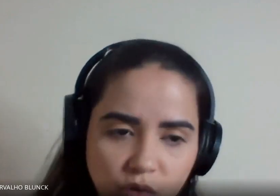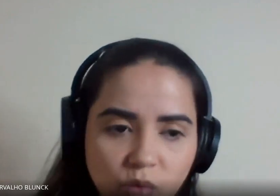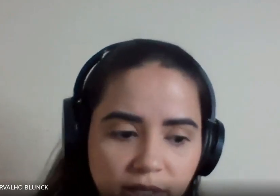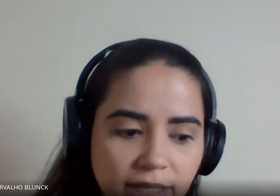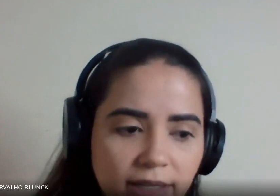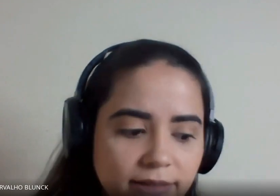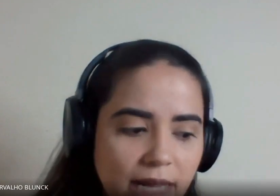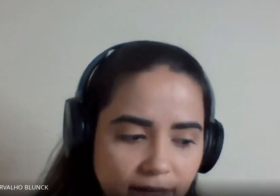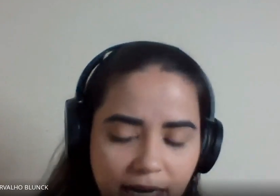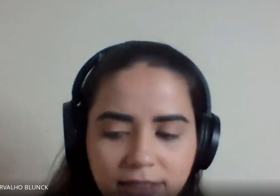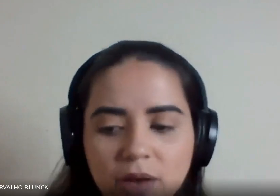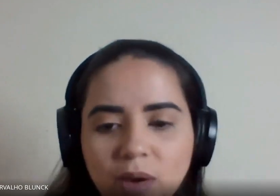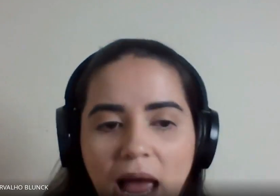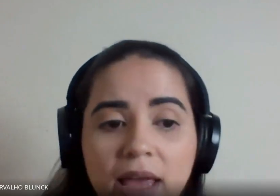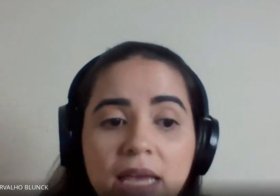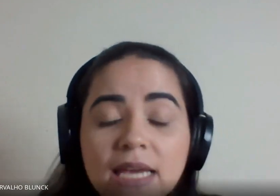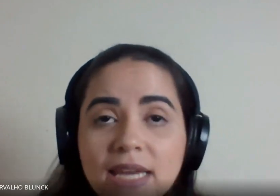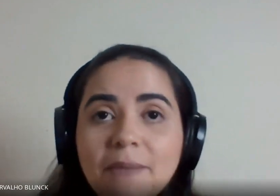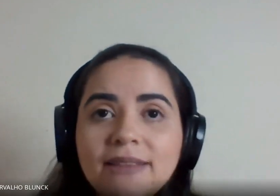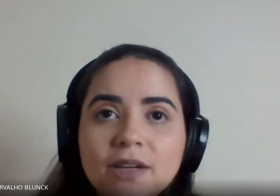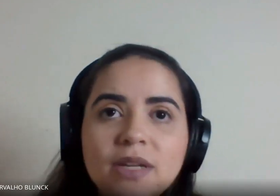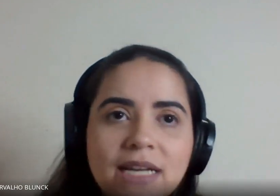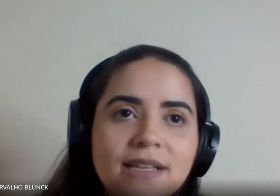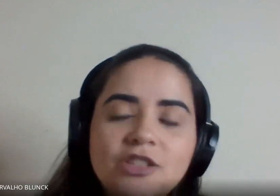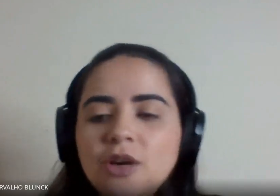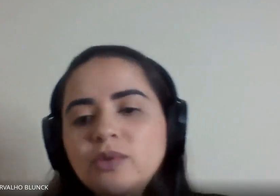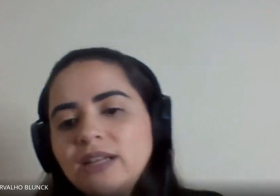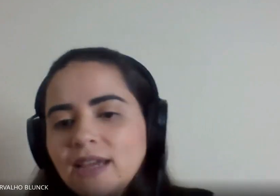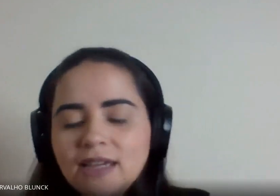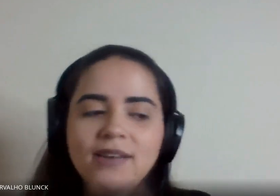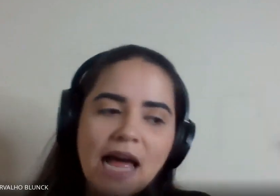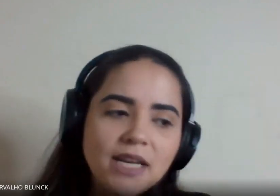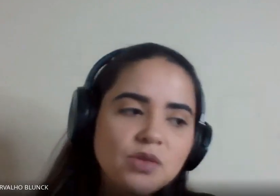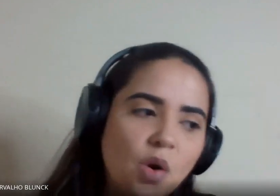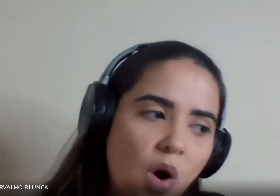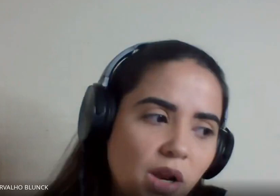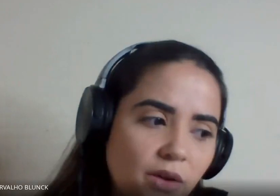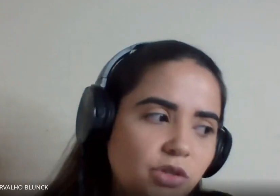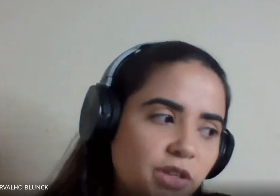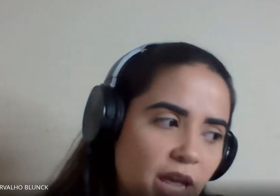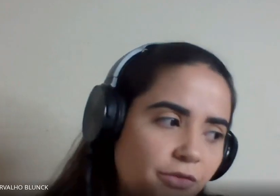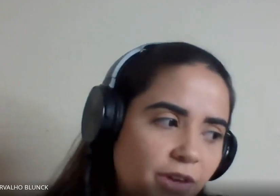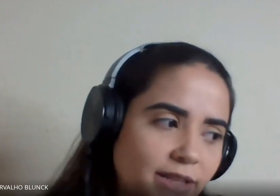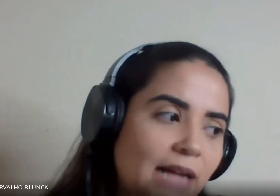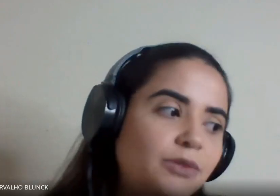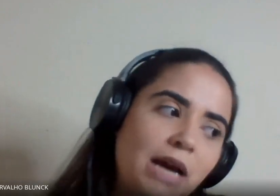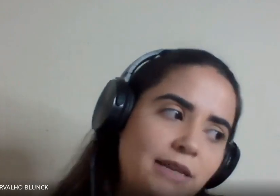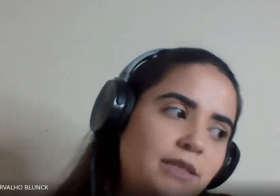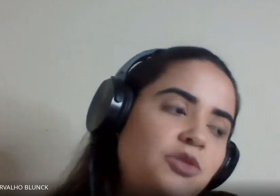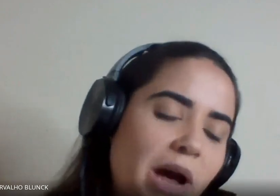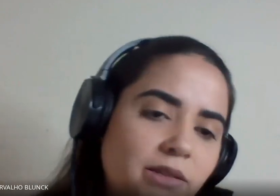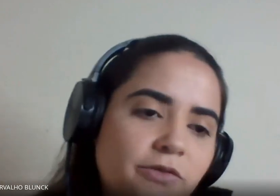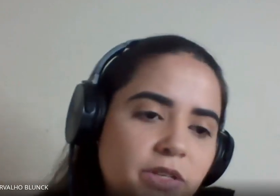escola que ele estuda, né? Na classe regular. E a matrícula na sala de recurso, ele tem que ir lá na escola onde é ofertado,